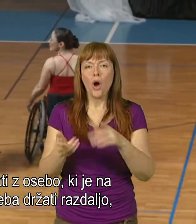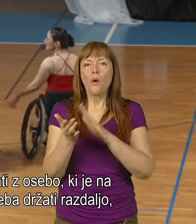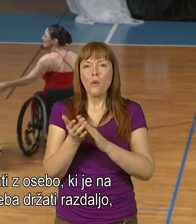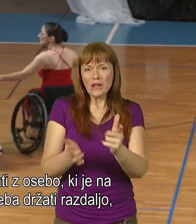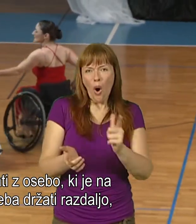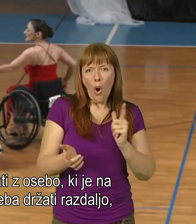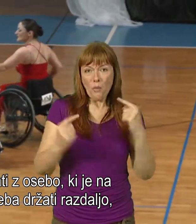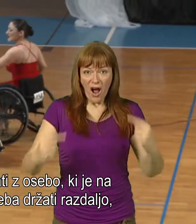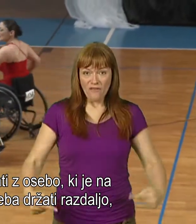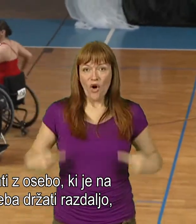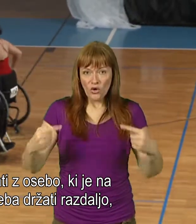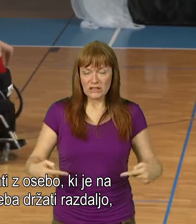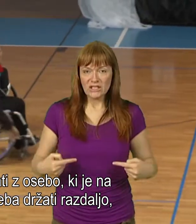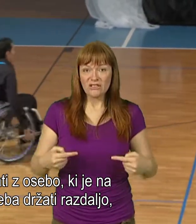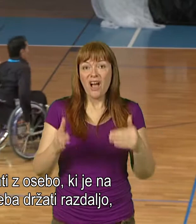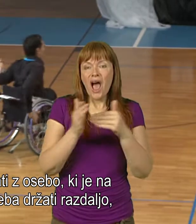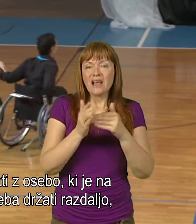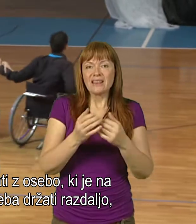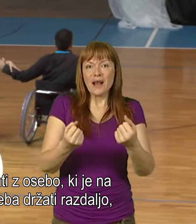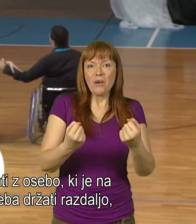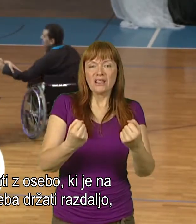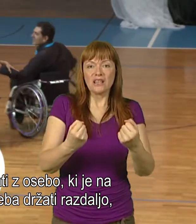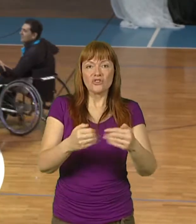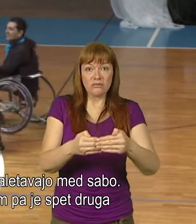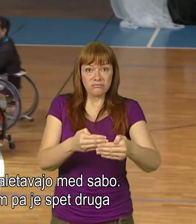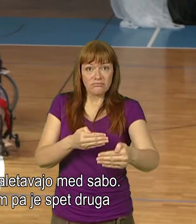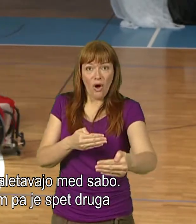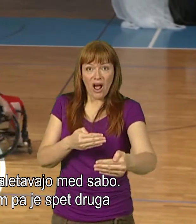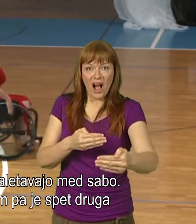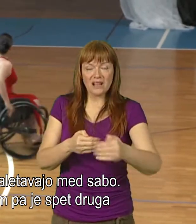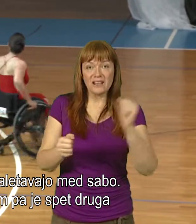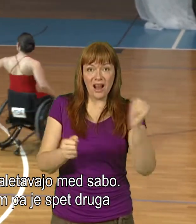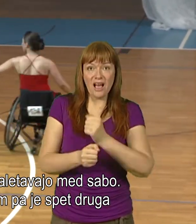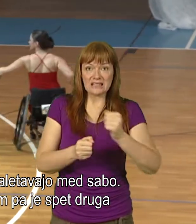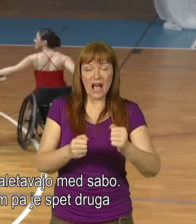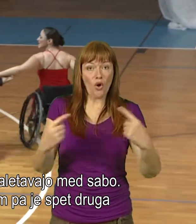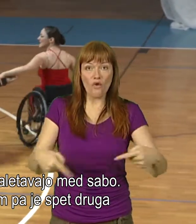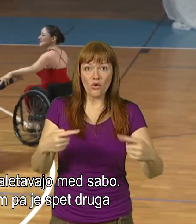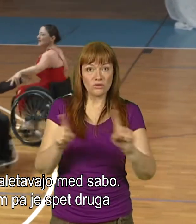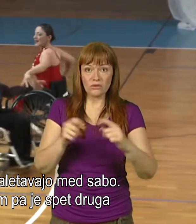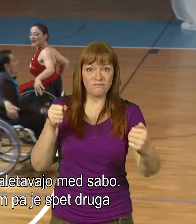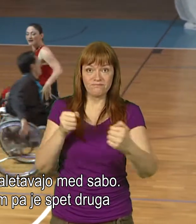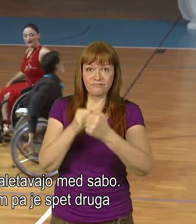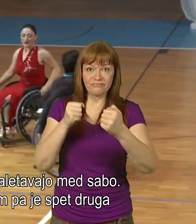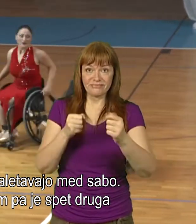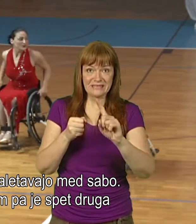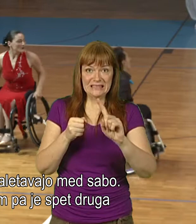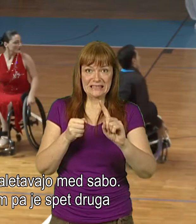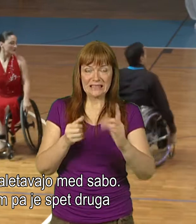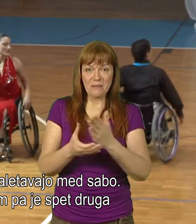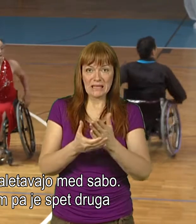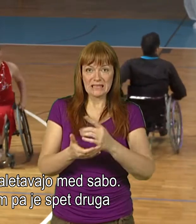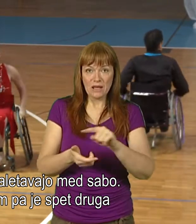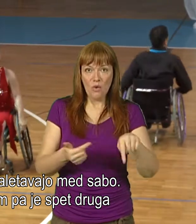oba dva na vozičku. Ker je treba držati pač razdaljo, zaradi tega, da se pač vozički ne zaletavajo med sabo,